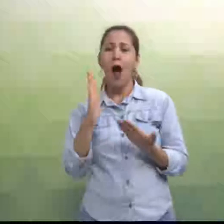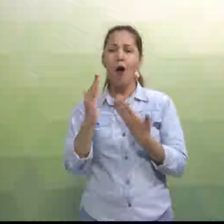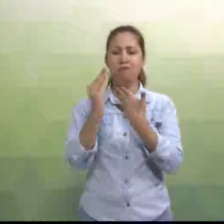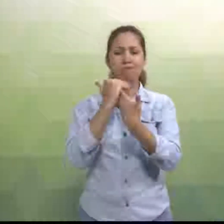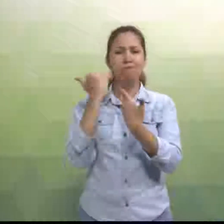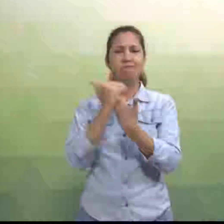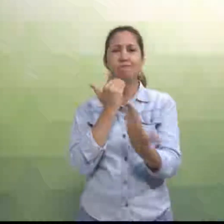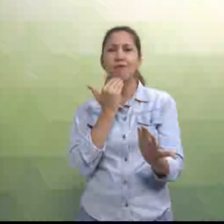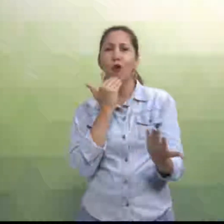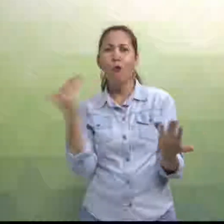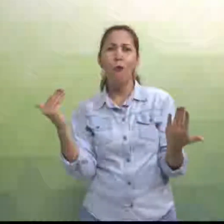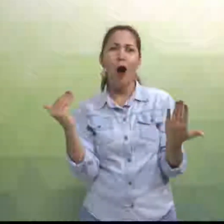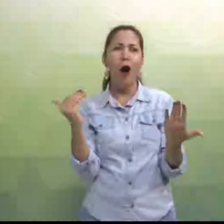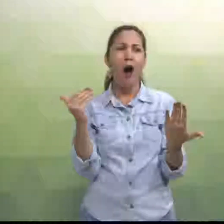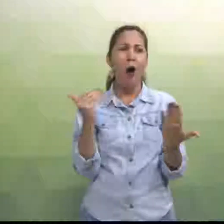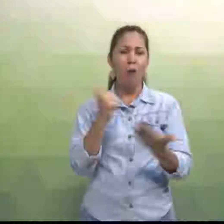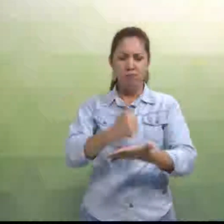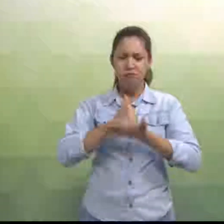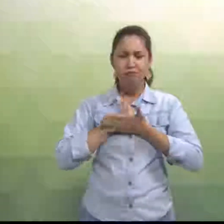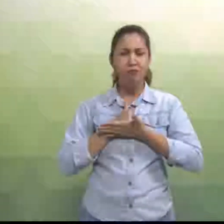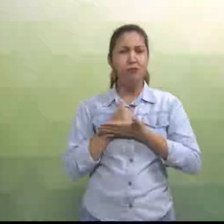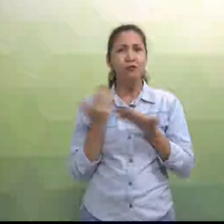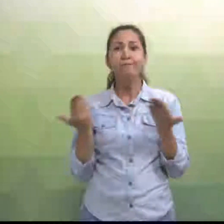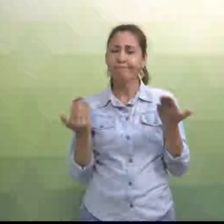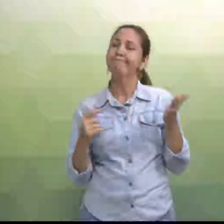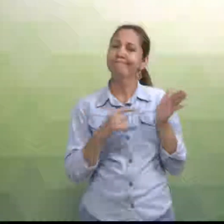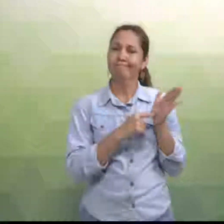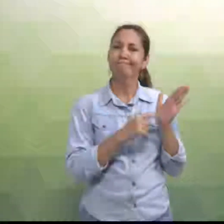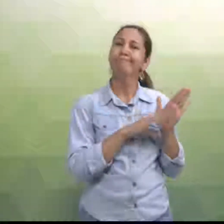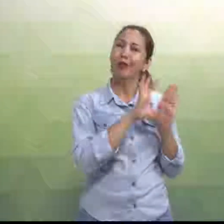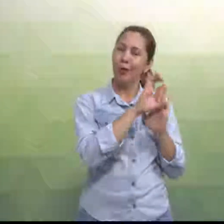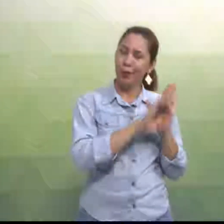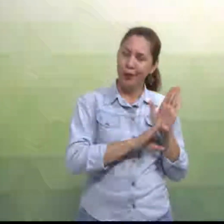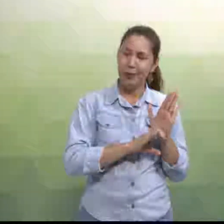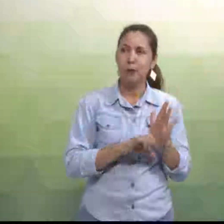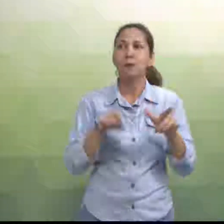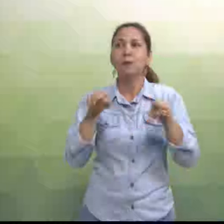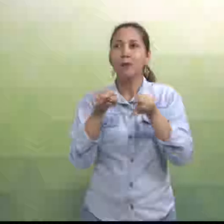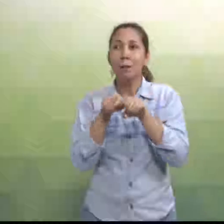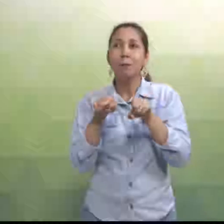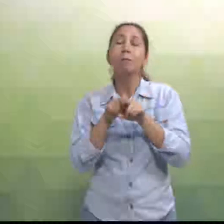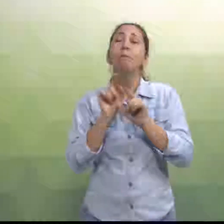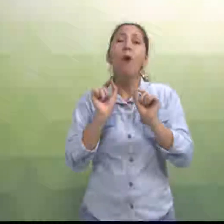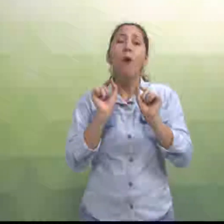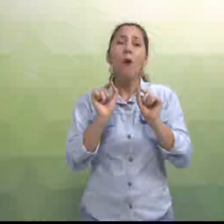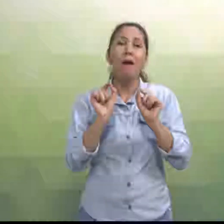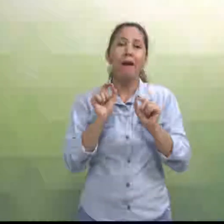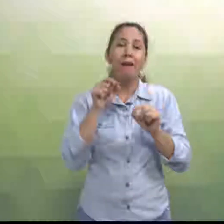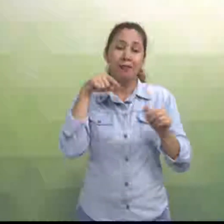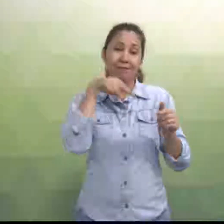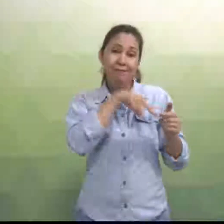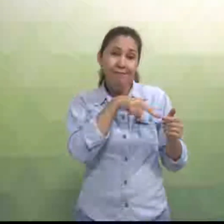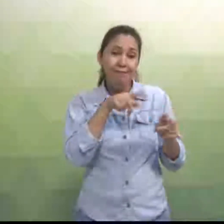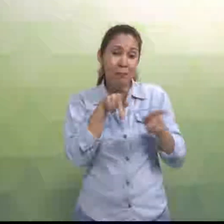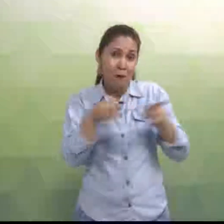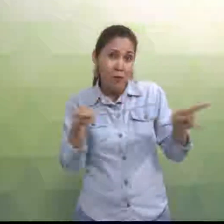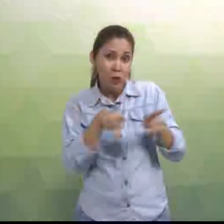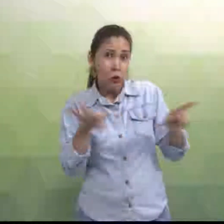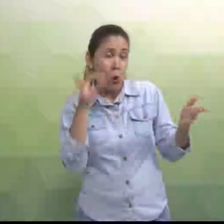Então, não vou ter orientação, não terei apoio? Então, o currículo me auxilia nesse processo. O professor deve